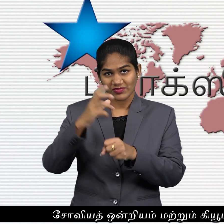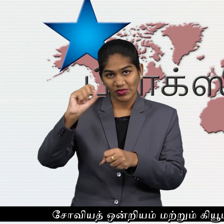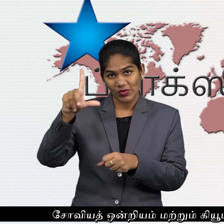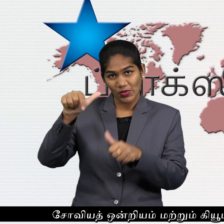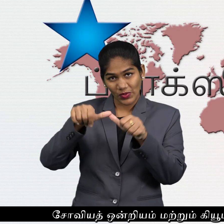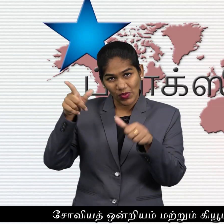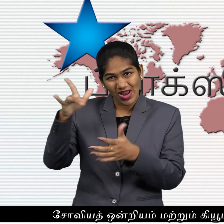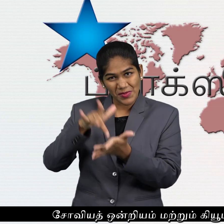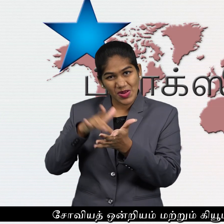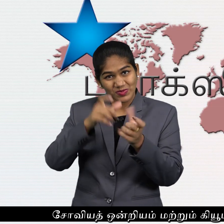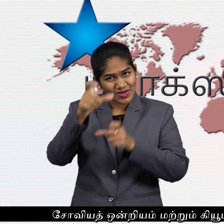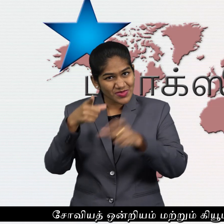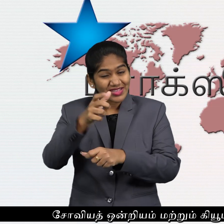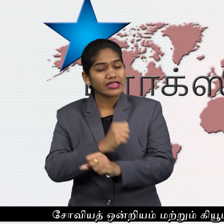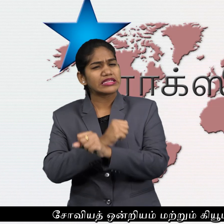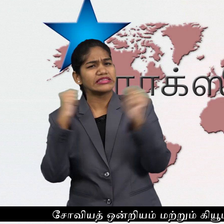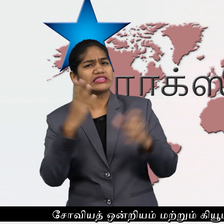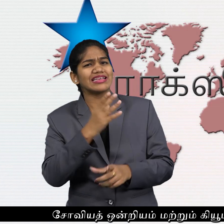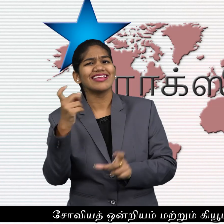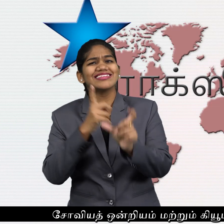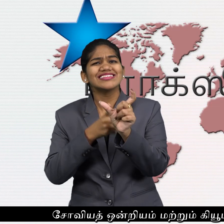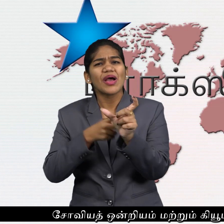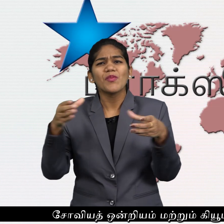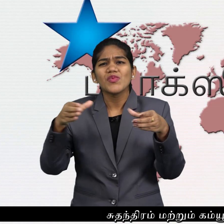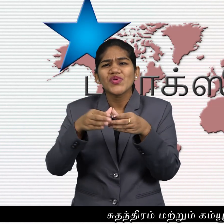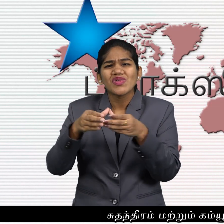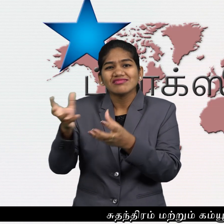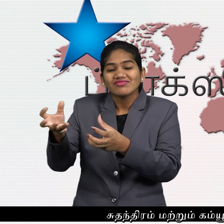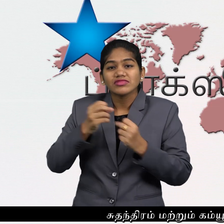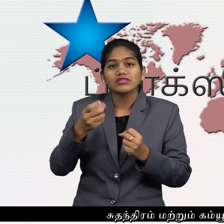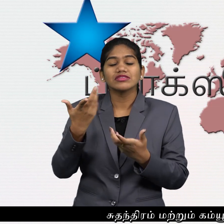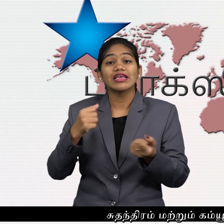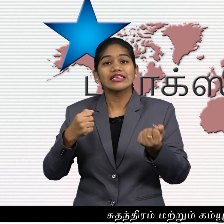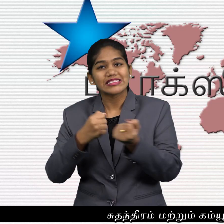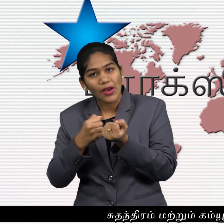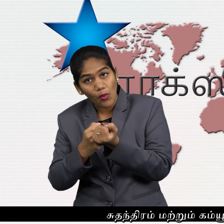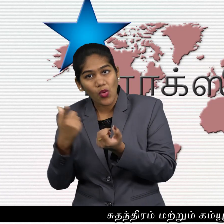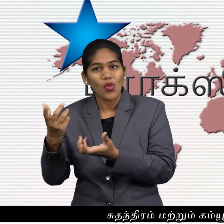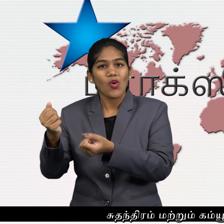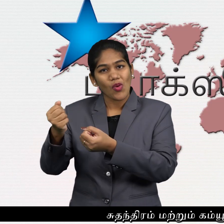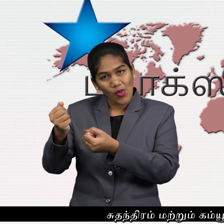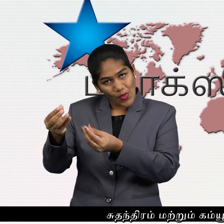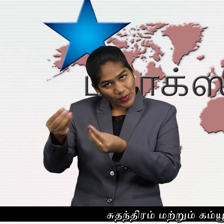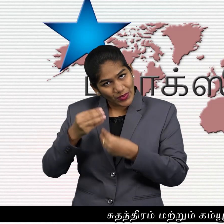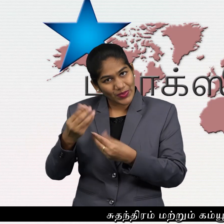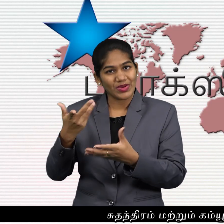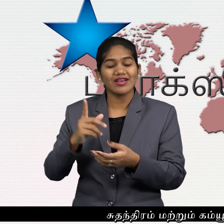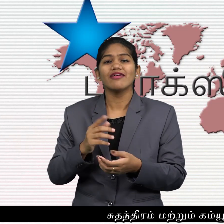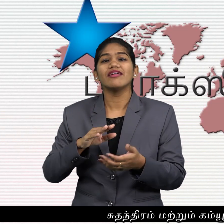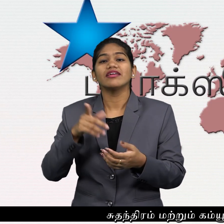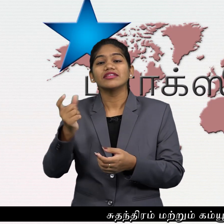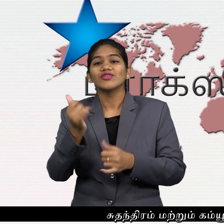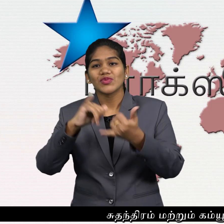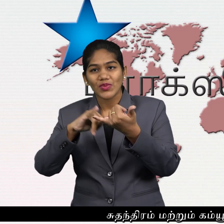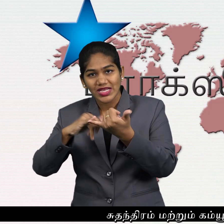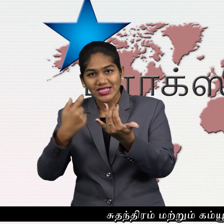சோவியத் ஒன்றியம் மற்றும் கியூபாவின் ஆதரவுடன் அங்கோலாவின் சுதந்திரம் மற்றும் கம்யூனிஸ்ட் கையகப்படுத்தல்.